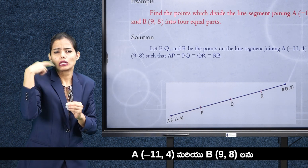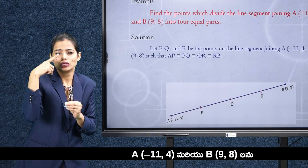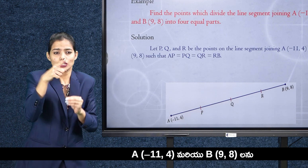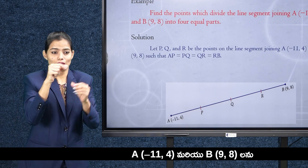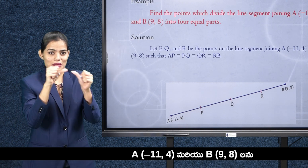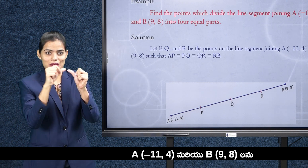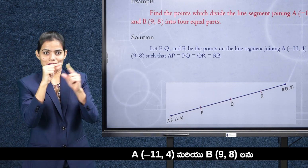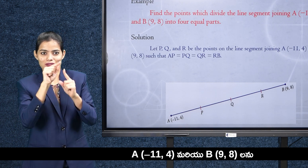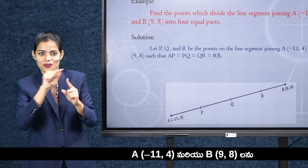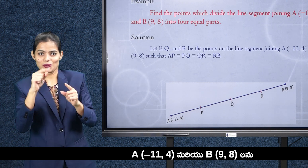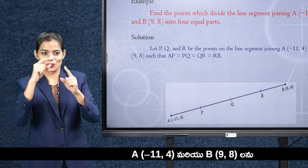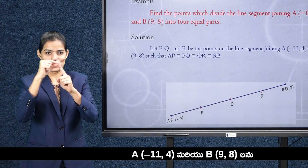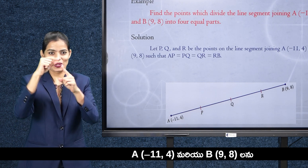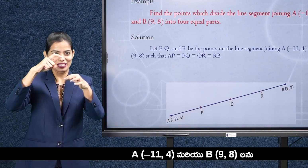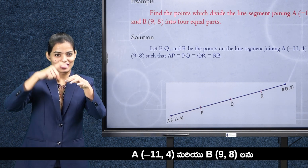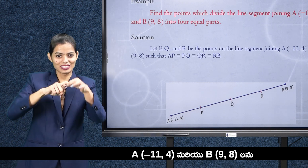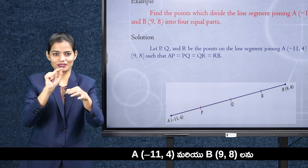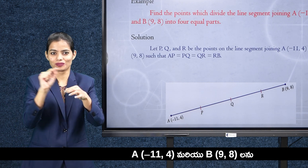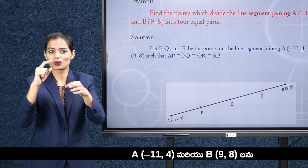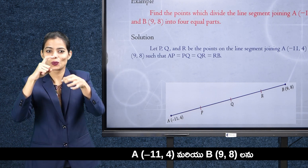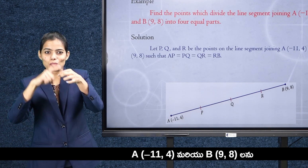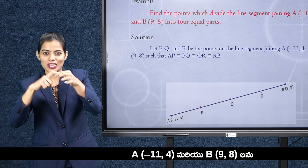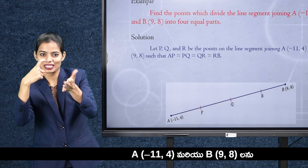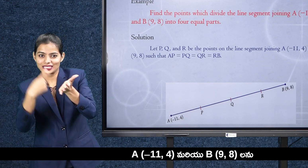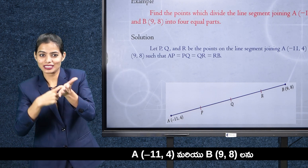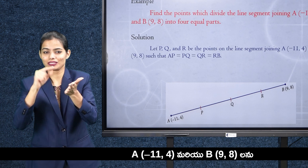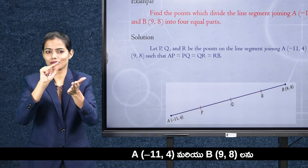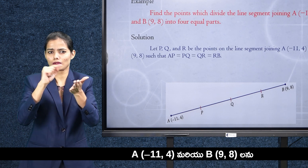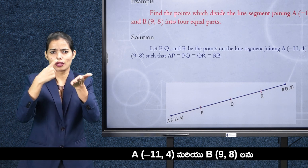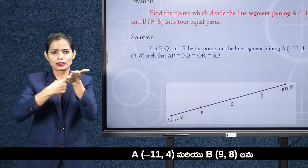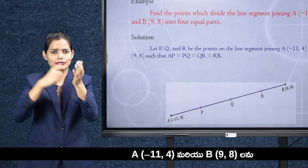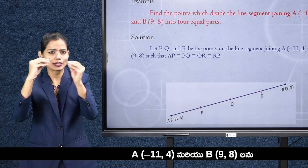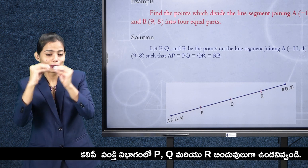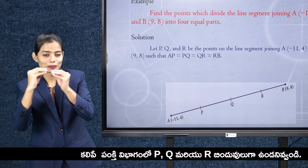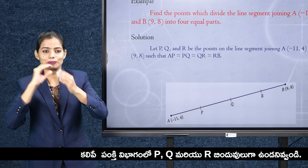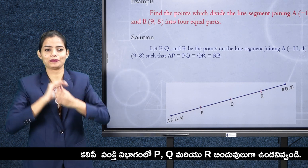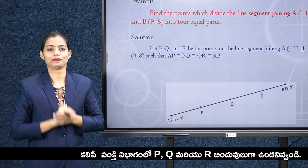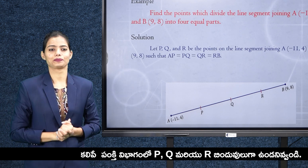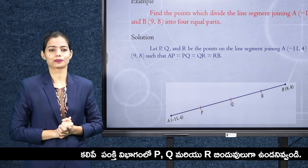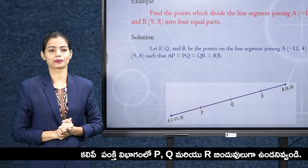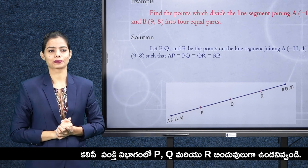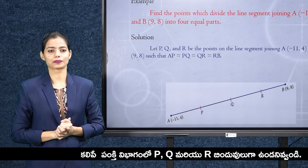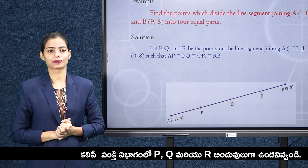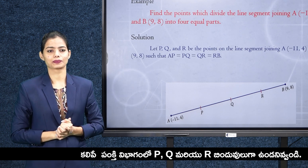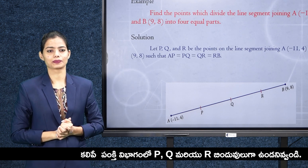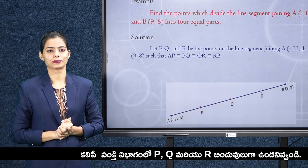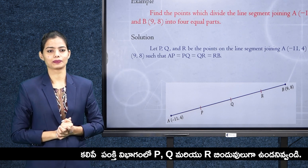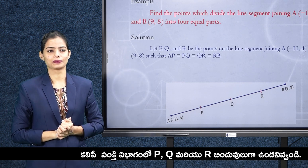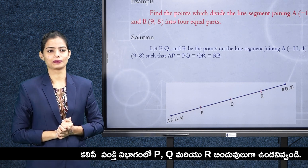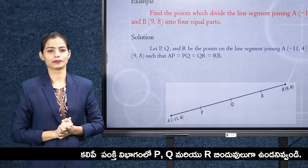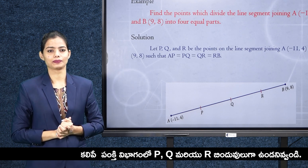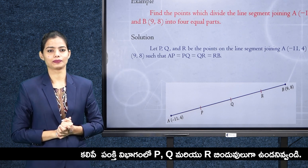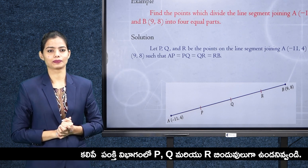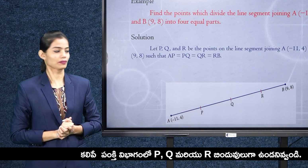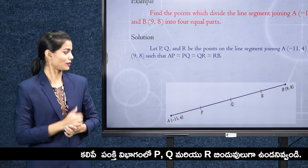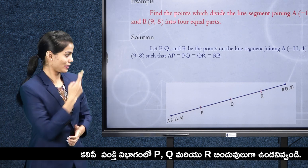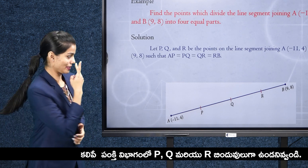-11 4 మరియు బి 9 8లను కలిపే పంక్తి విభాగంలో పి, క్యూ